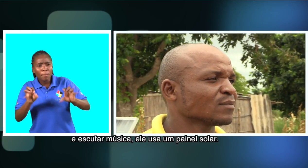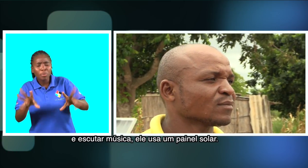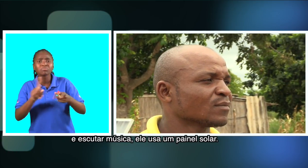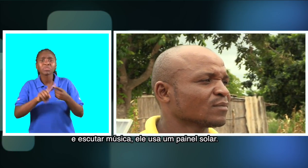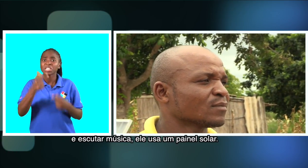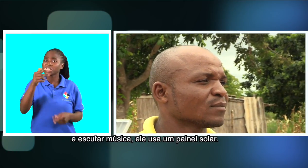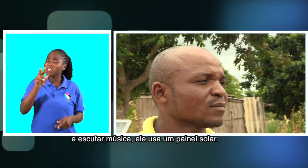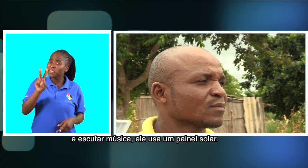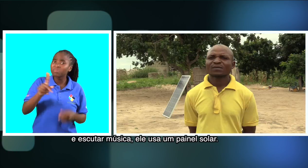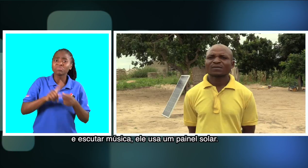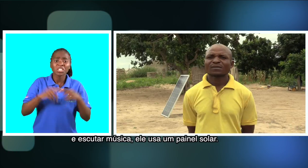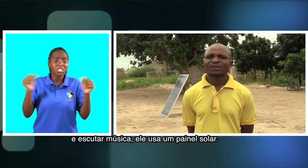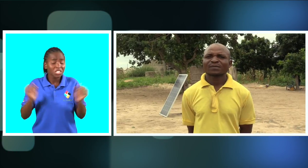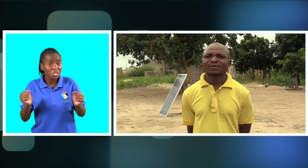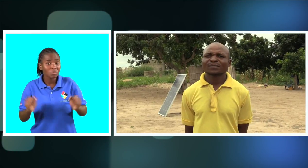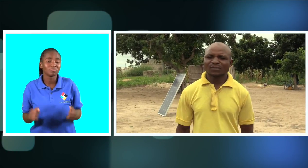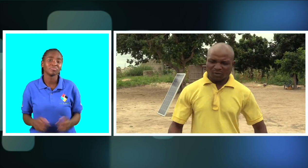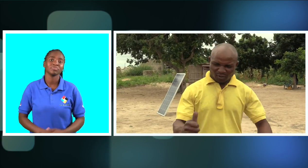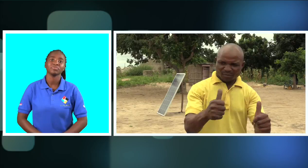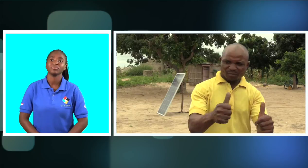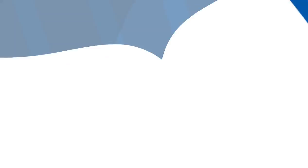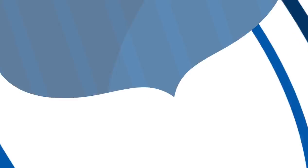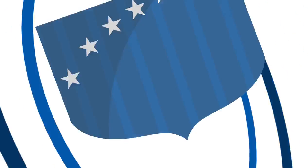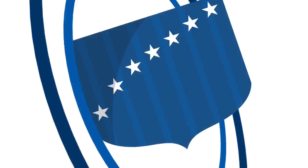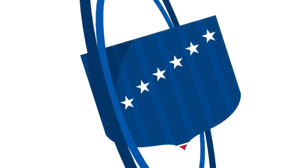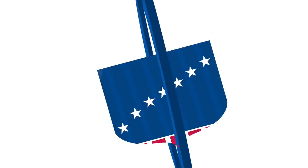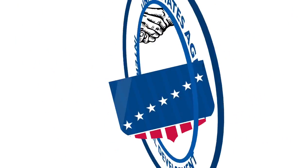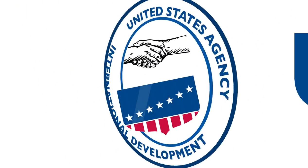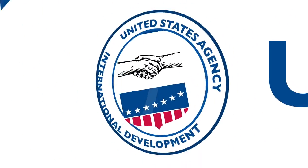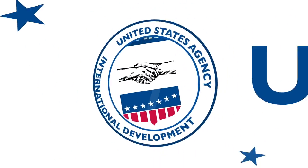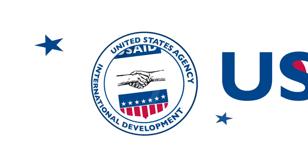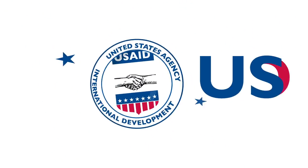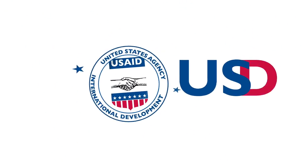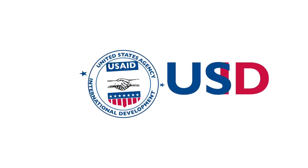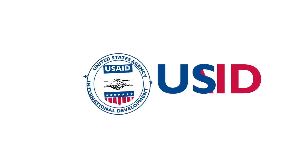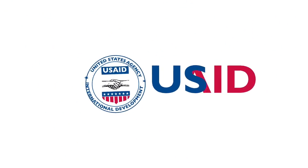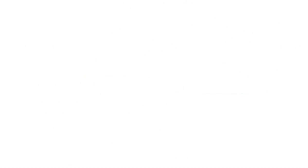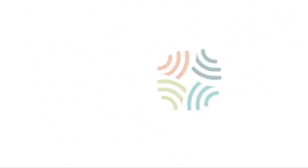música, ele usa um painel solar. E a sua aí